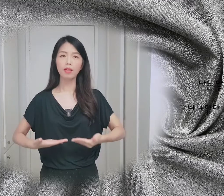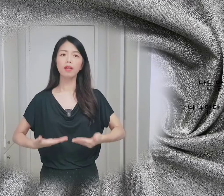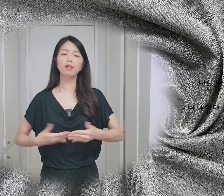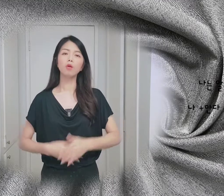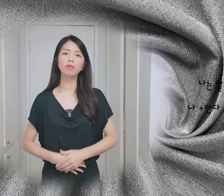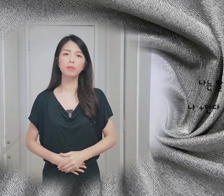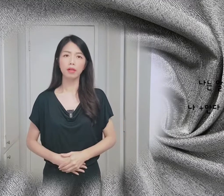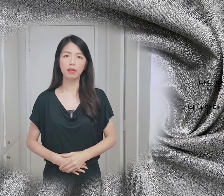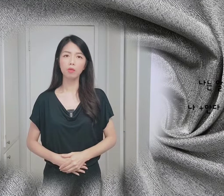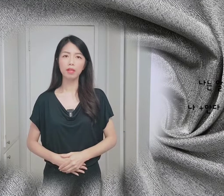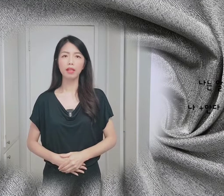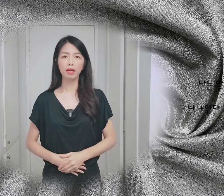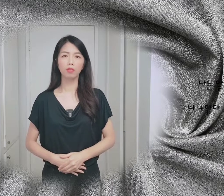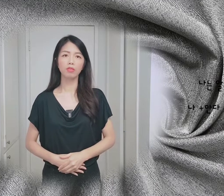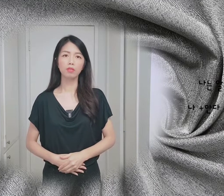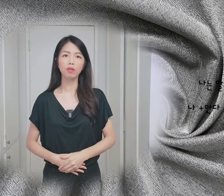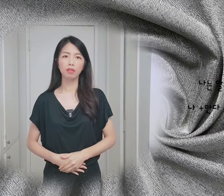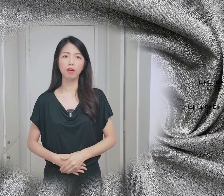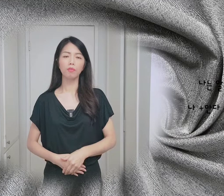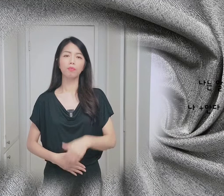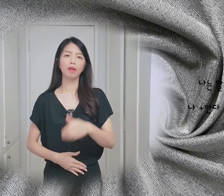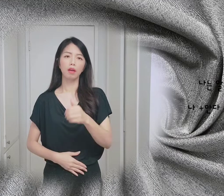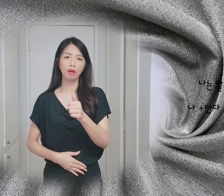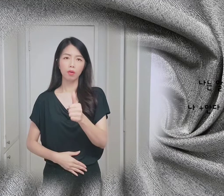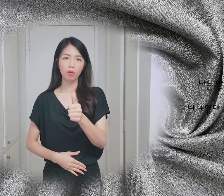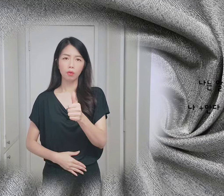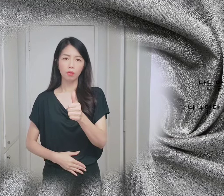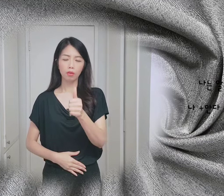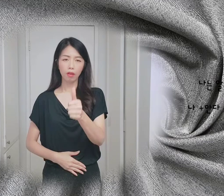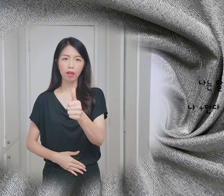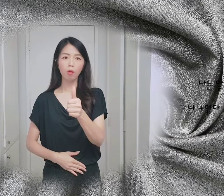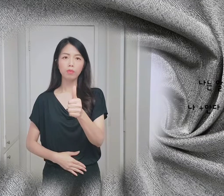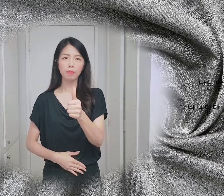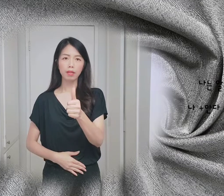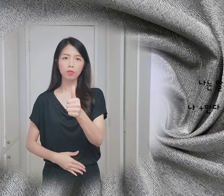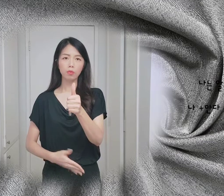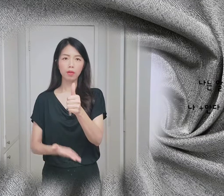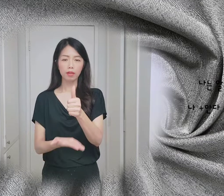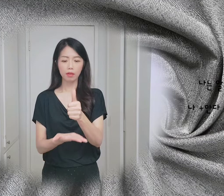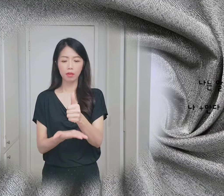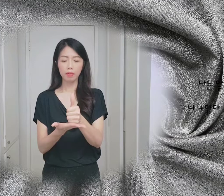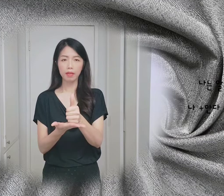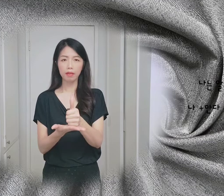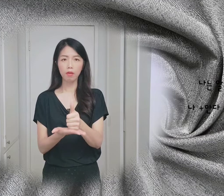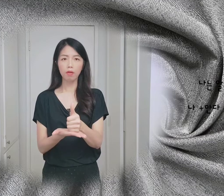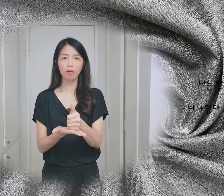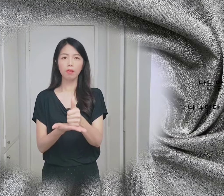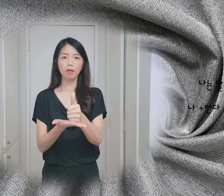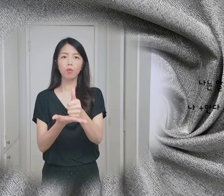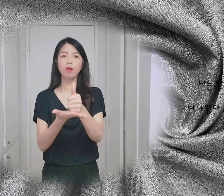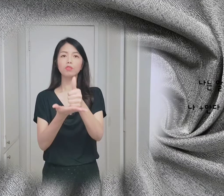고요한 섬김을, 섬기다 이런 뜻의 수어는요. 이렇게 엄지만 세운 손을